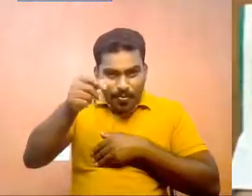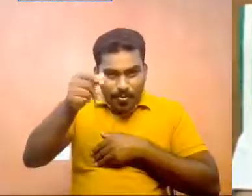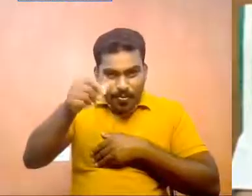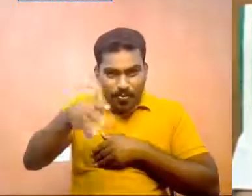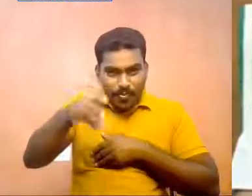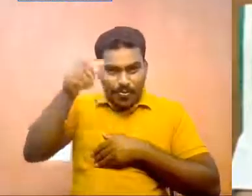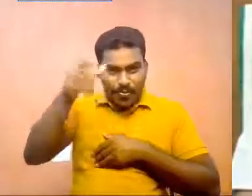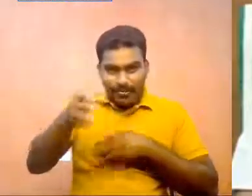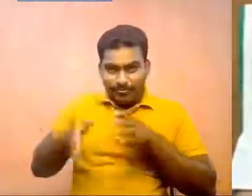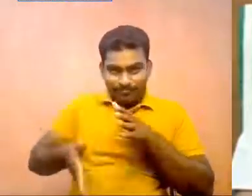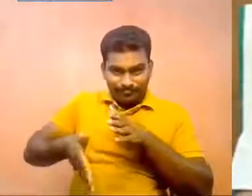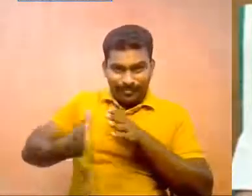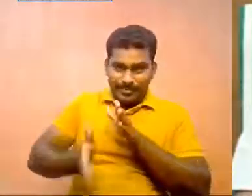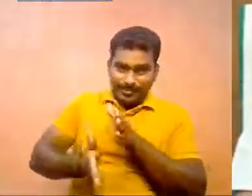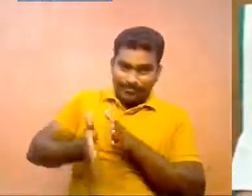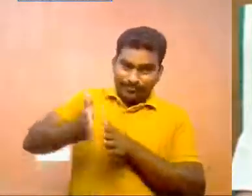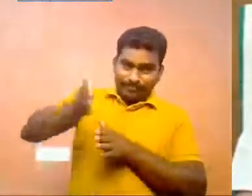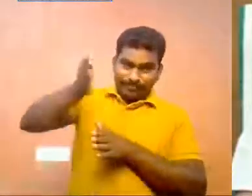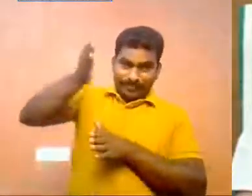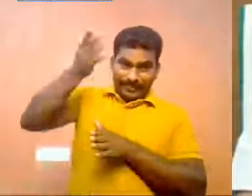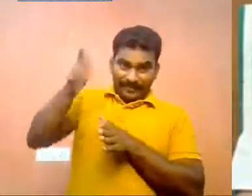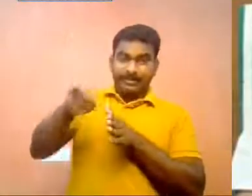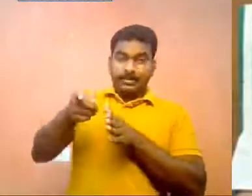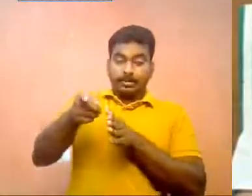കർണാടകയുമായി ഗൗരവമായി ചർച്ച ചെയ്യുന്നുണ്ട്.